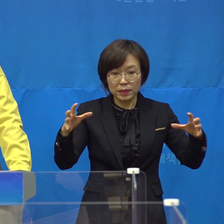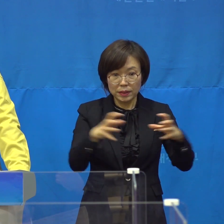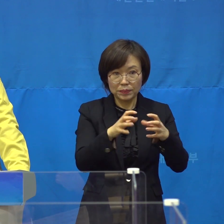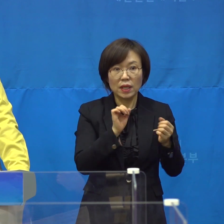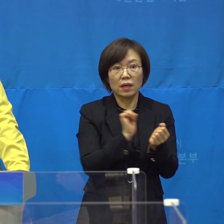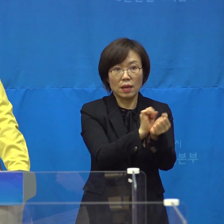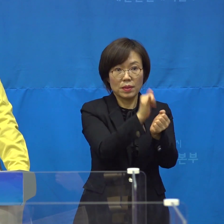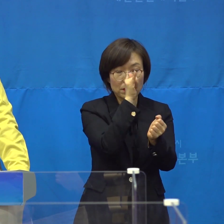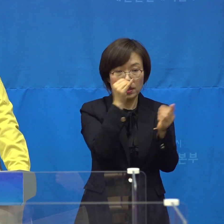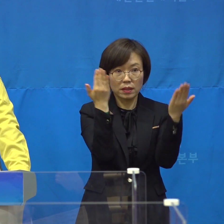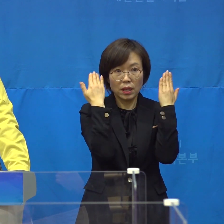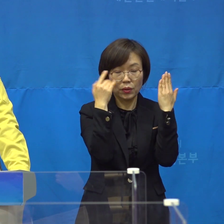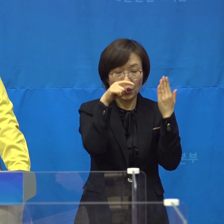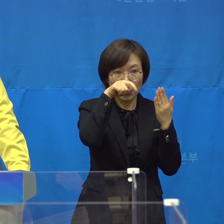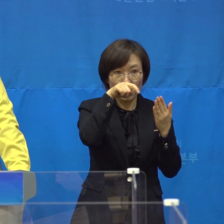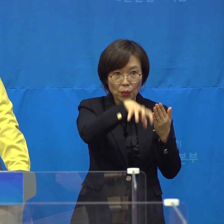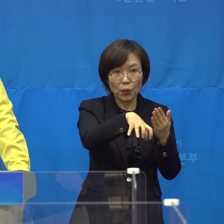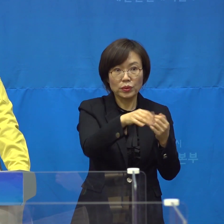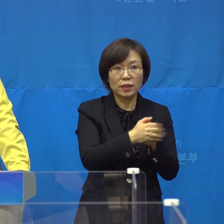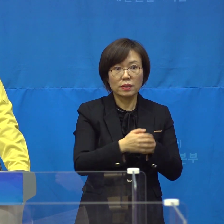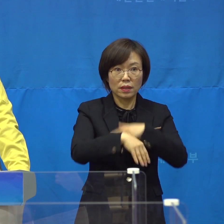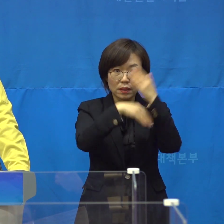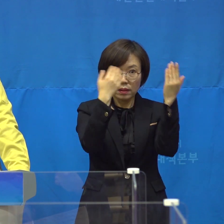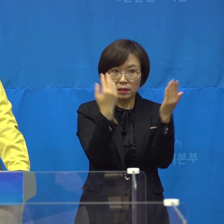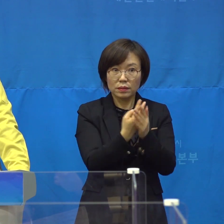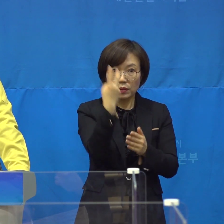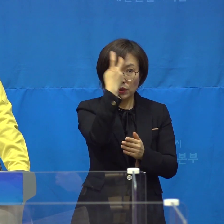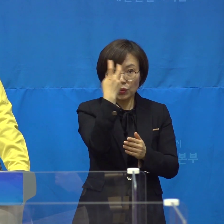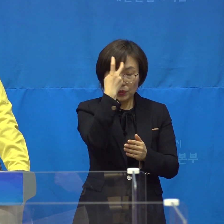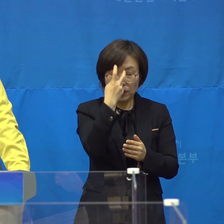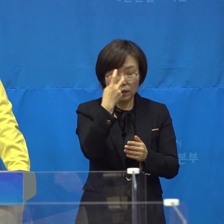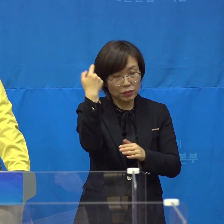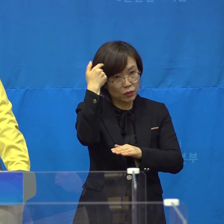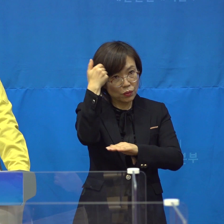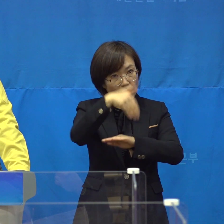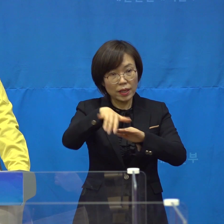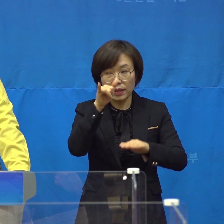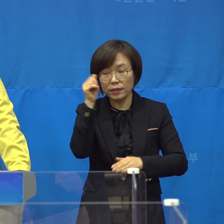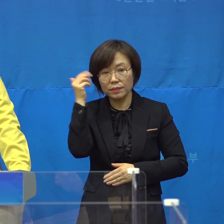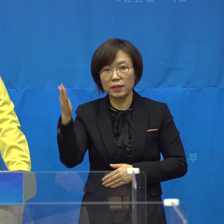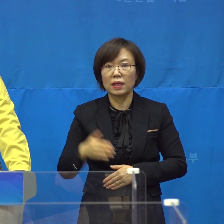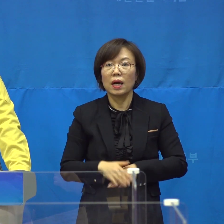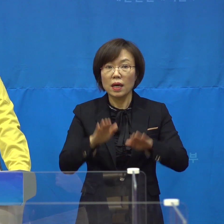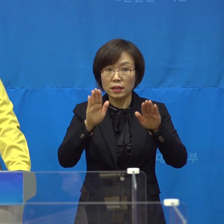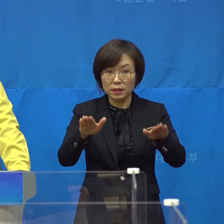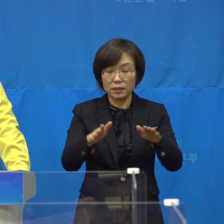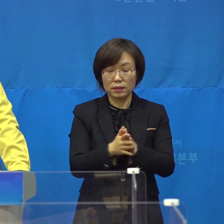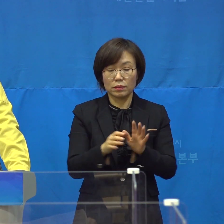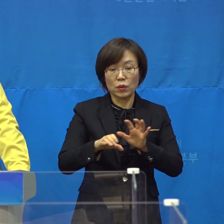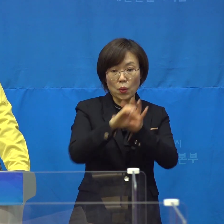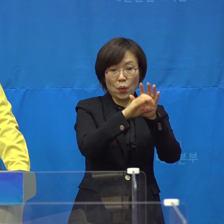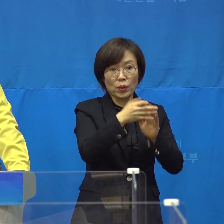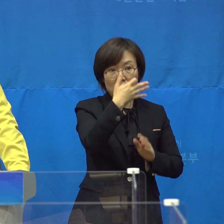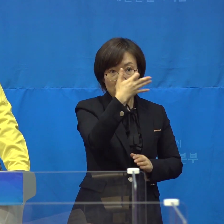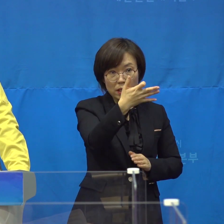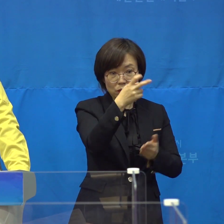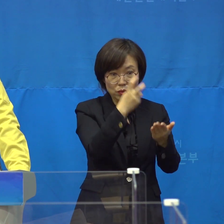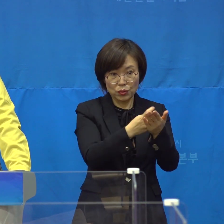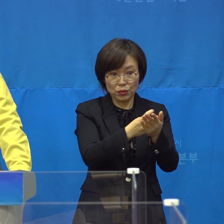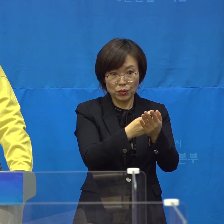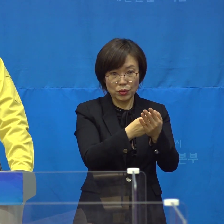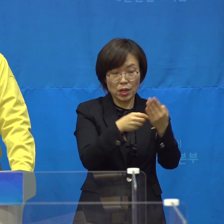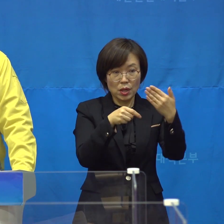이뤄졌던 학교에 대해서 자가격리 네. 해제 전에 전수 다시 검사를 실시하실 예정인지 궁금합니다. 저희 코로나19 대응